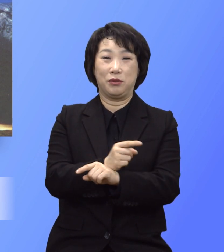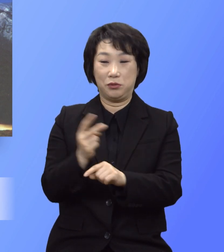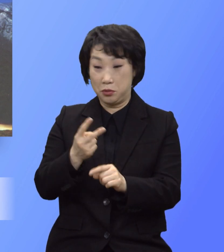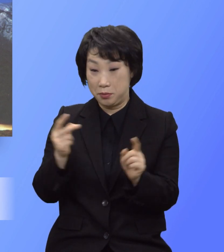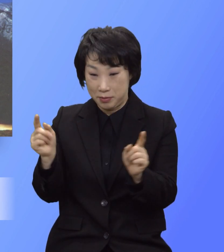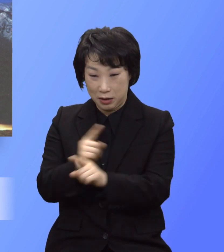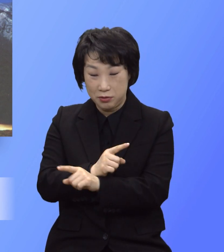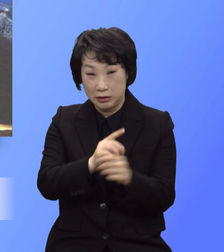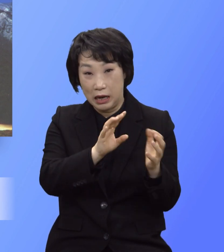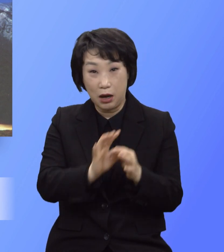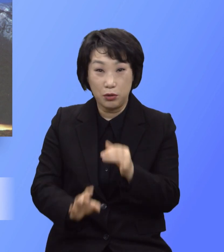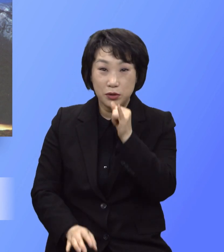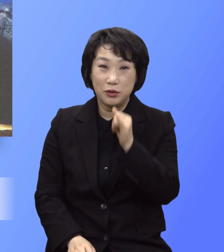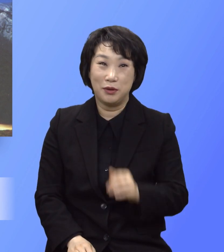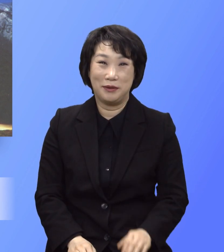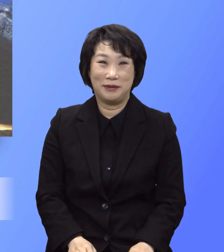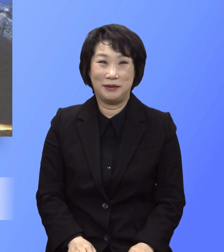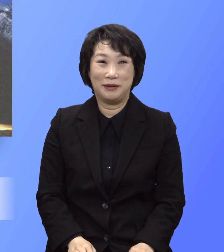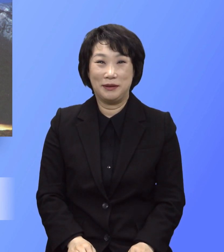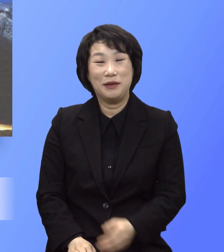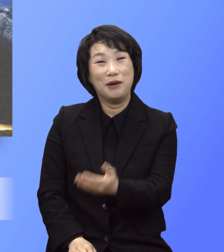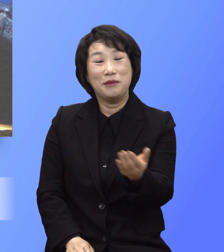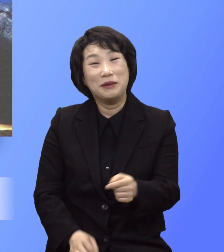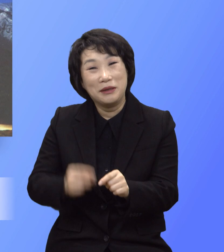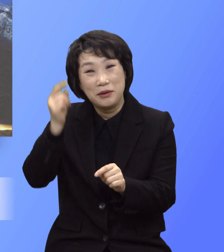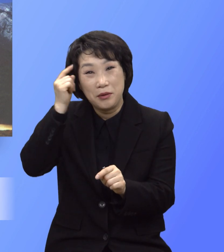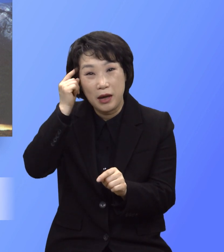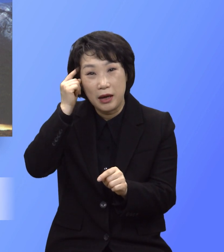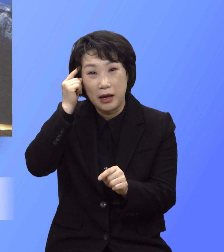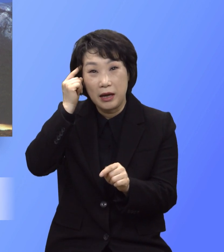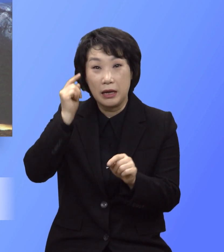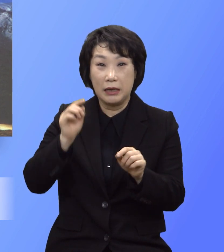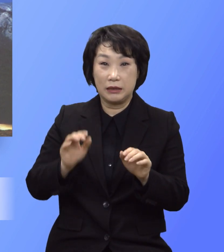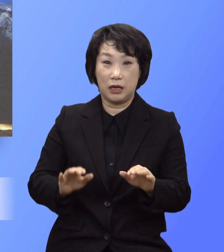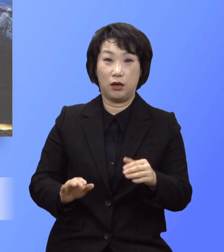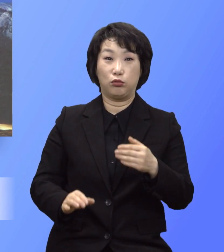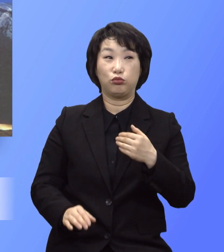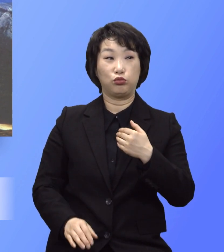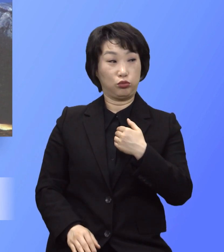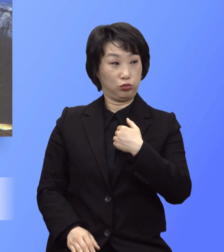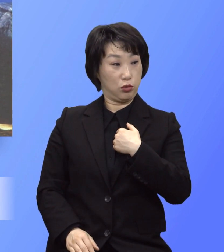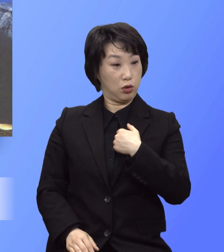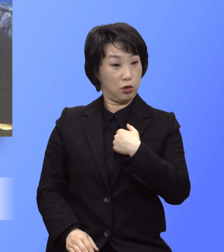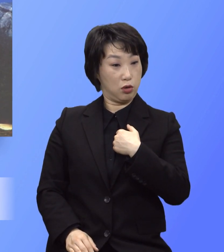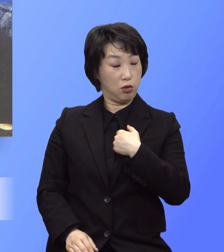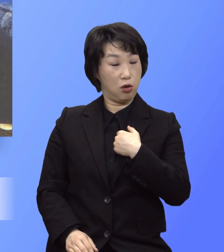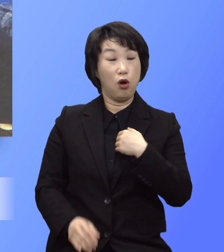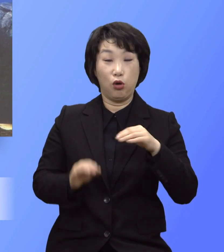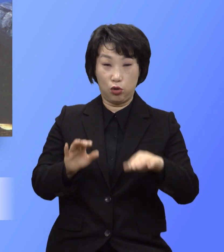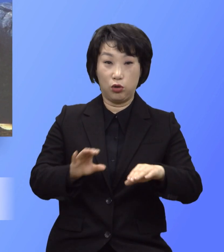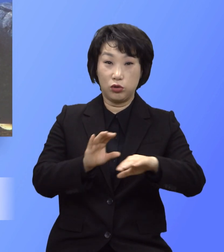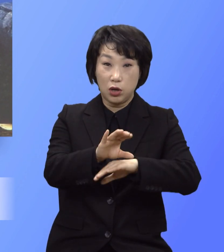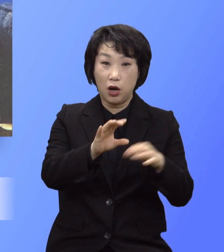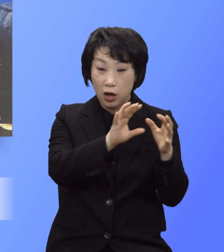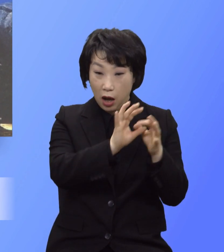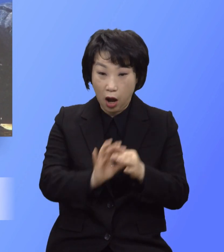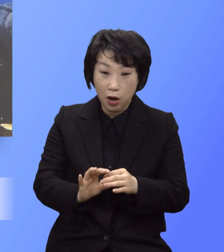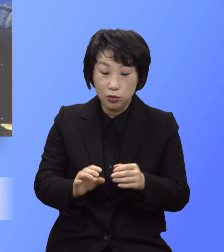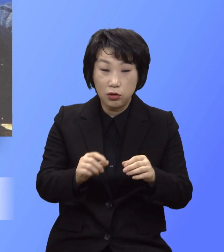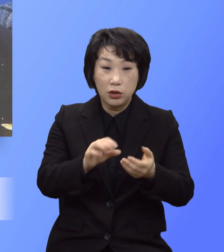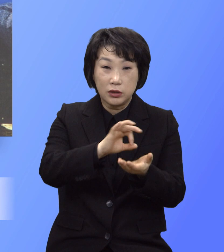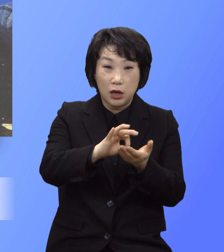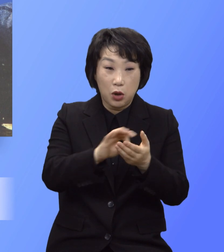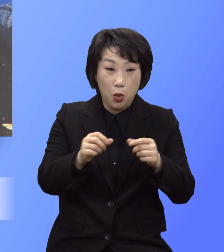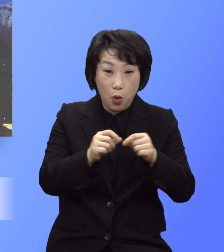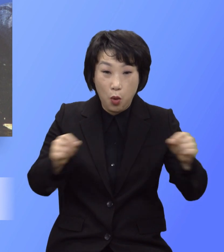또 바꾸고 그래요. 그 왜 그러느냐? 내가 차를 계속 오래